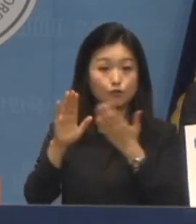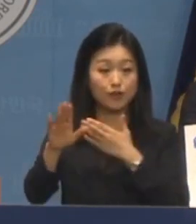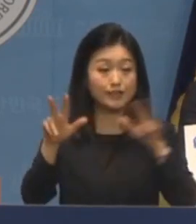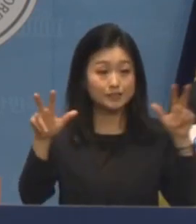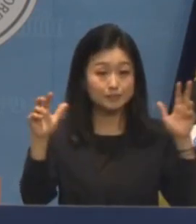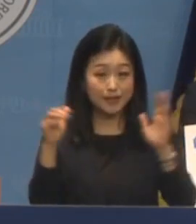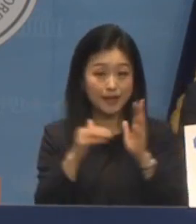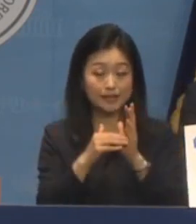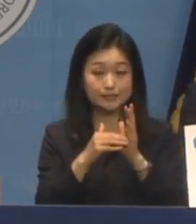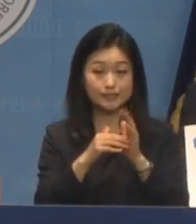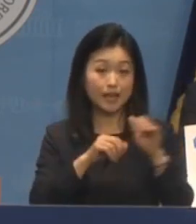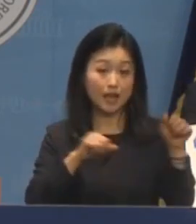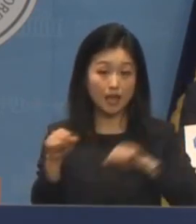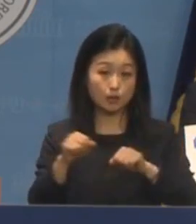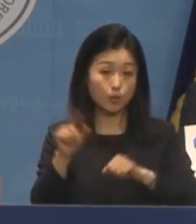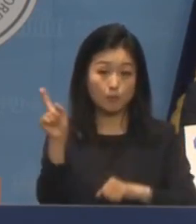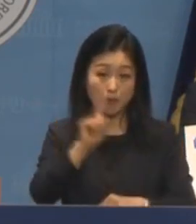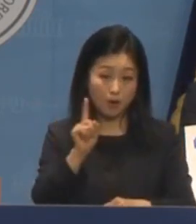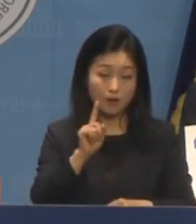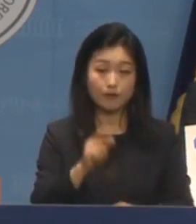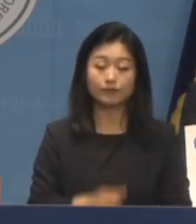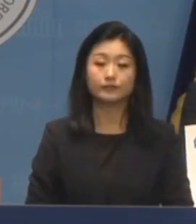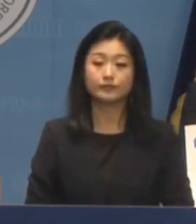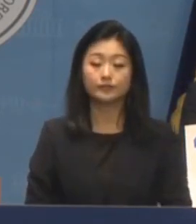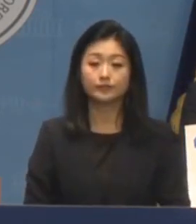해온 일은 오로지 딱 하나였습니다.